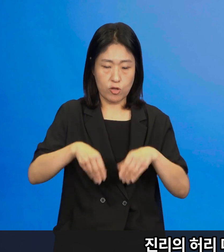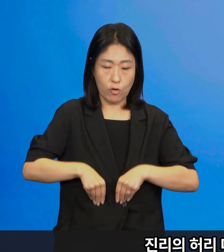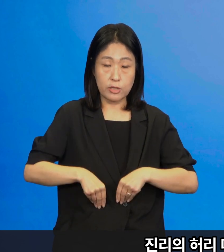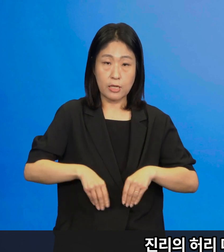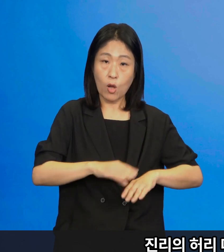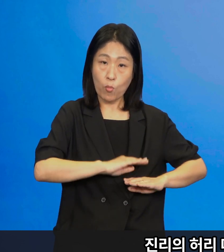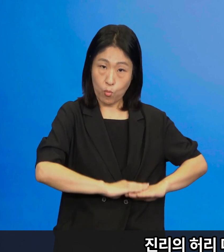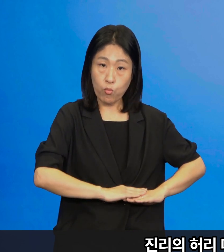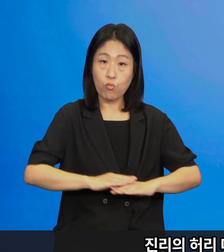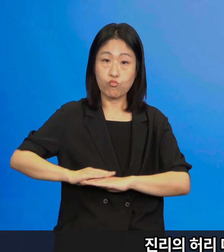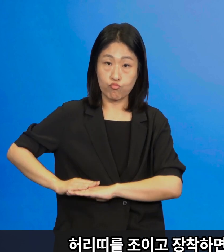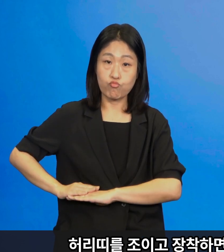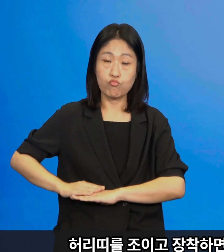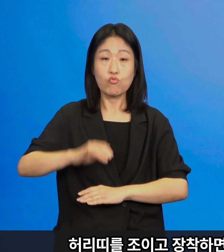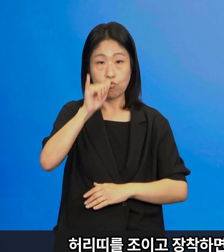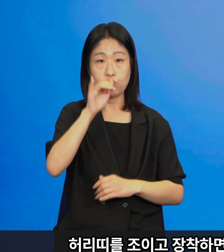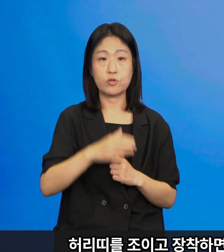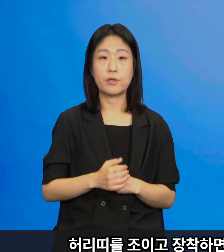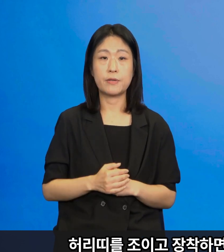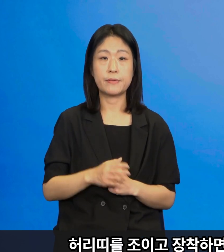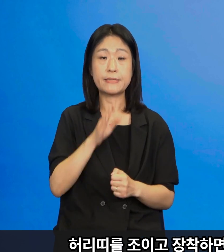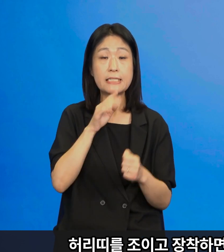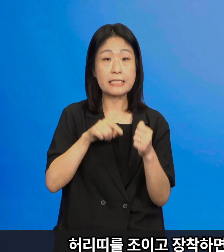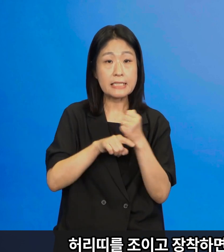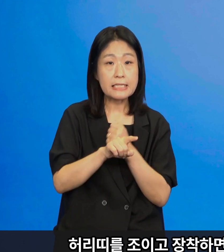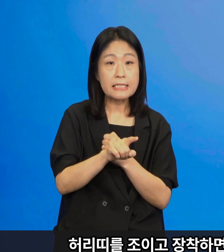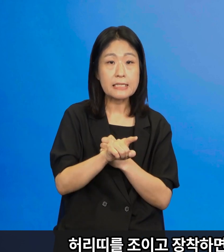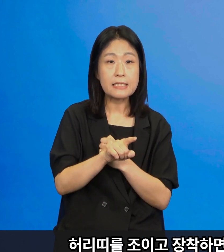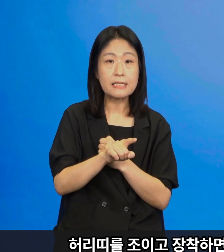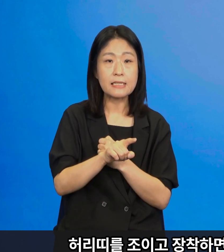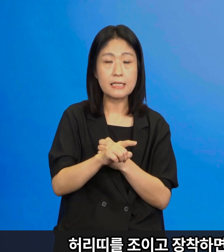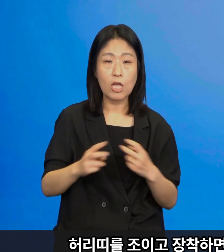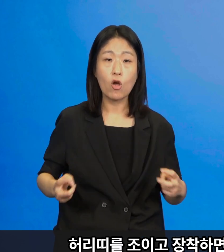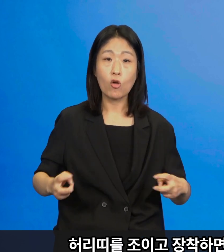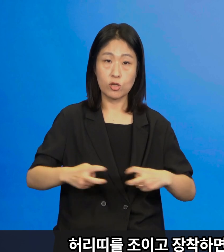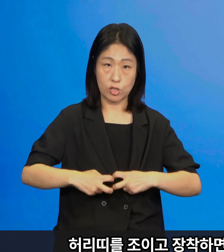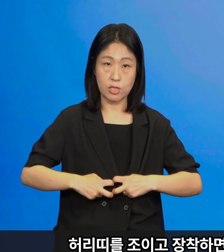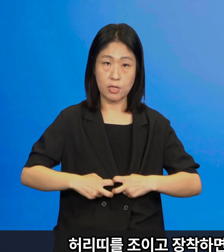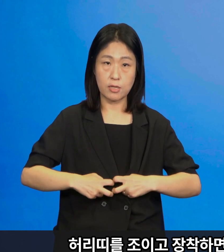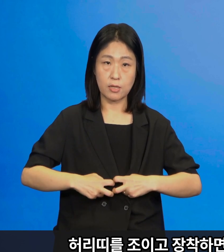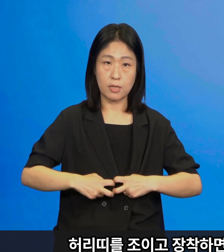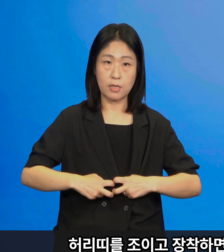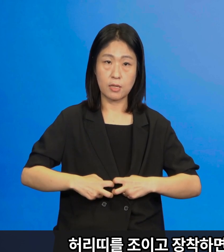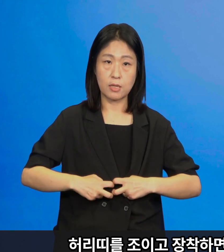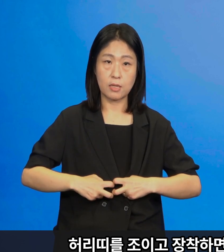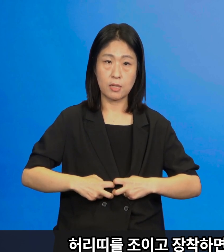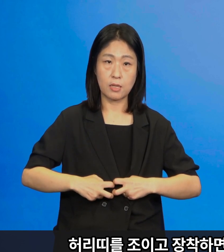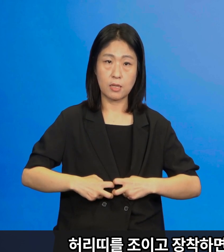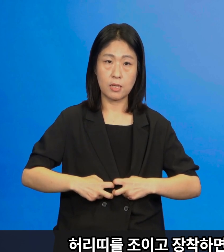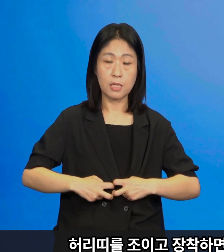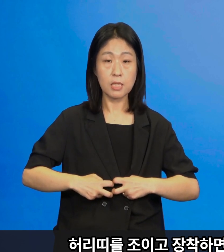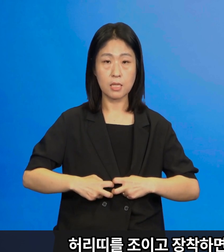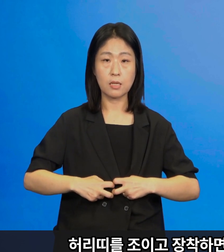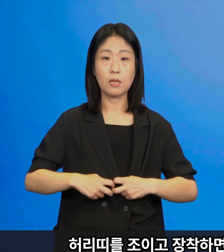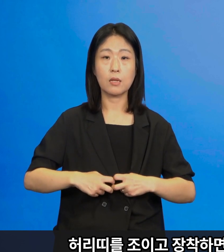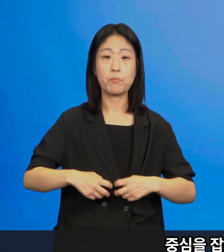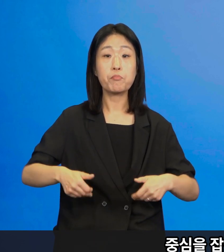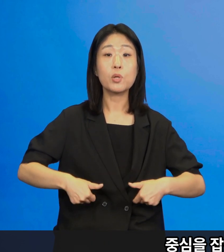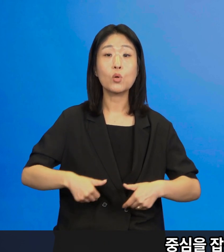진리의 허리띠도 마찬가지예요. 허리띠를 조이고 장착하면 우리는 균형을 잡을 수